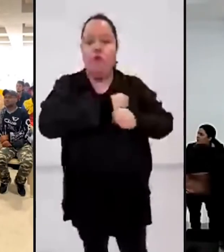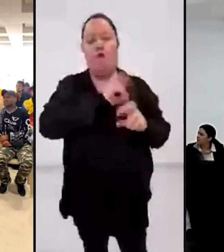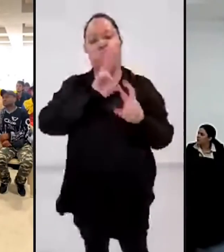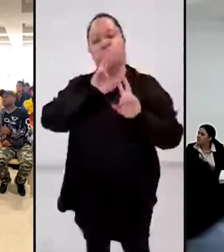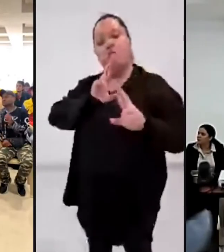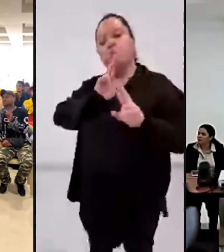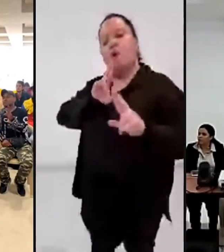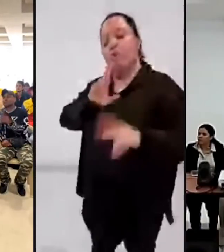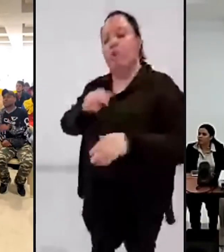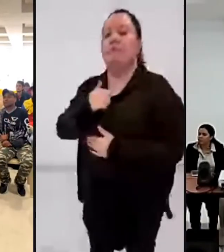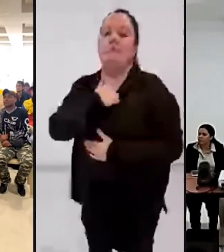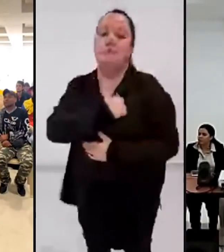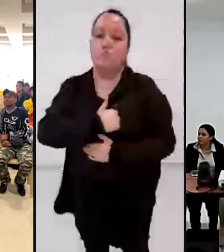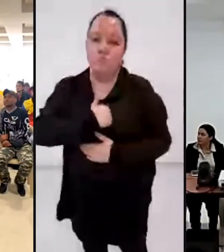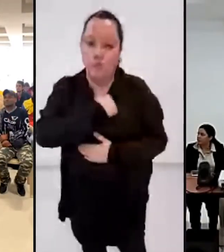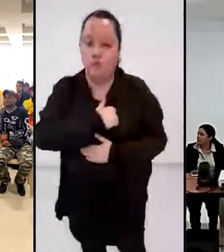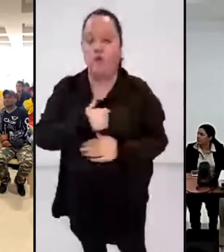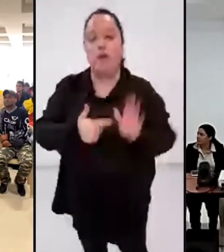este